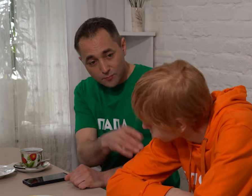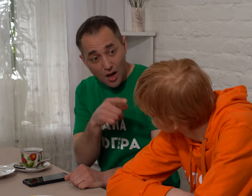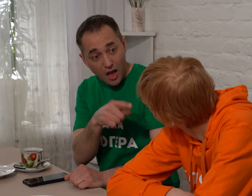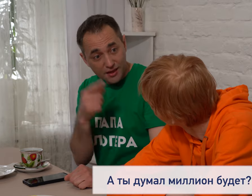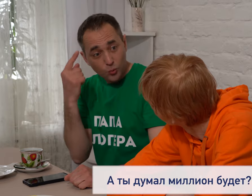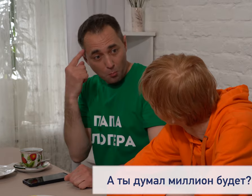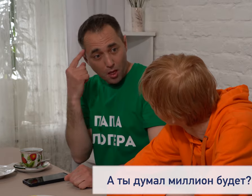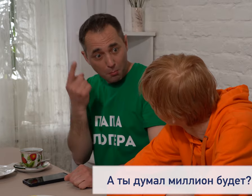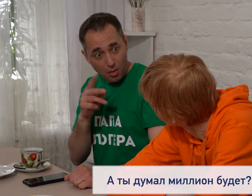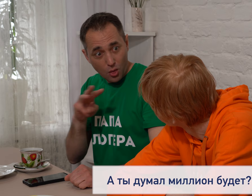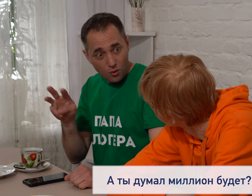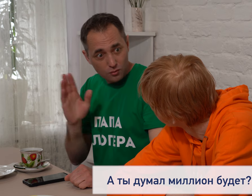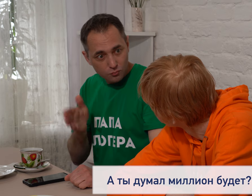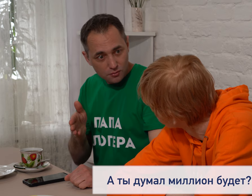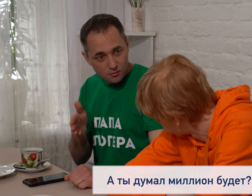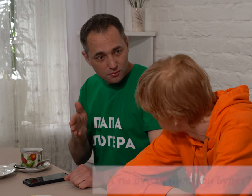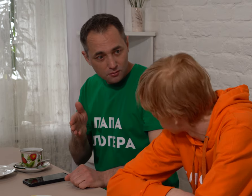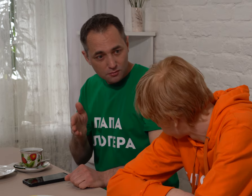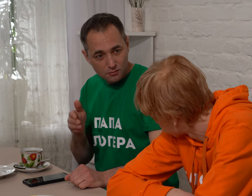А ты думал, миллион будет?